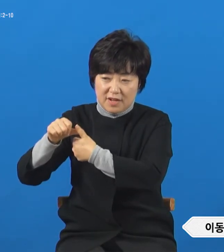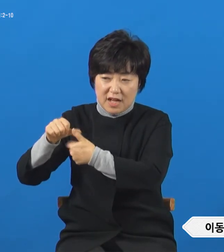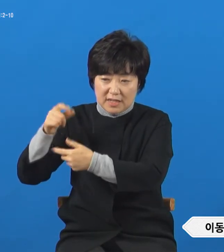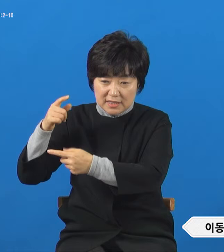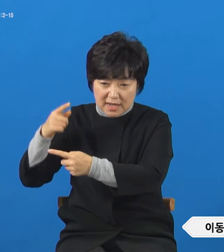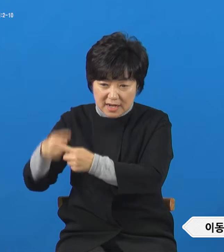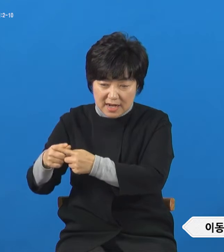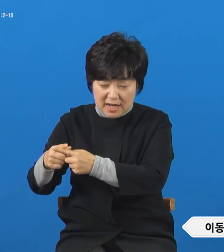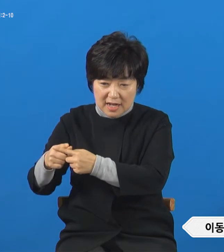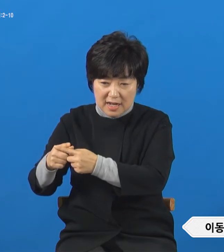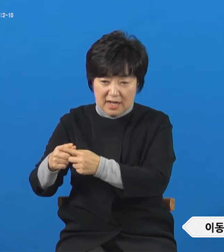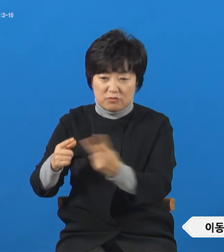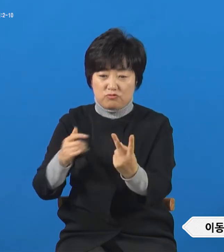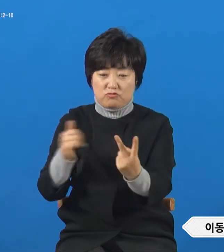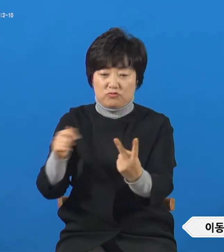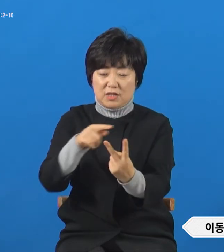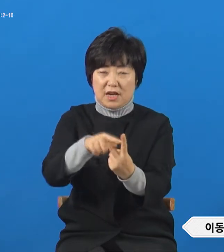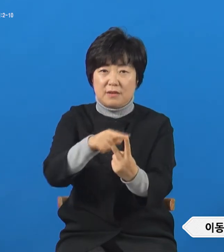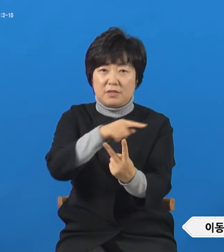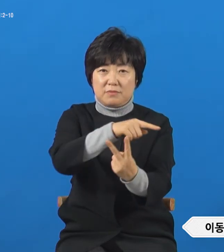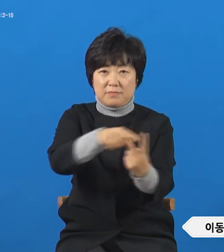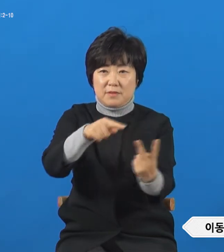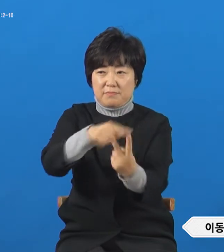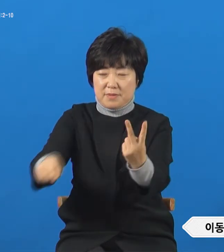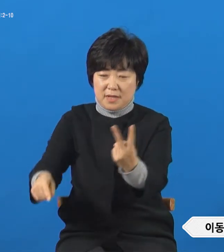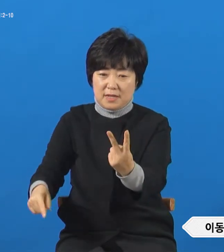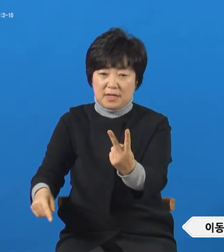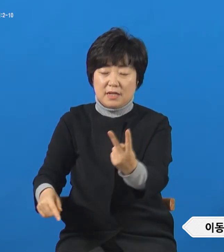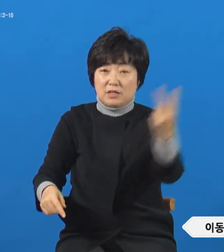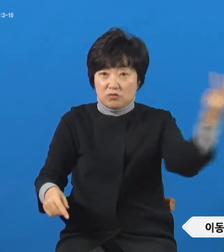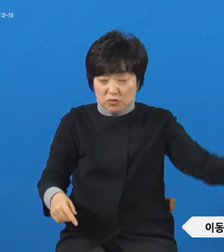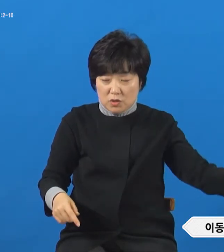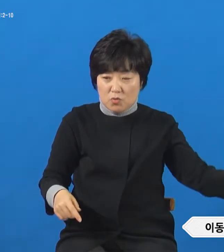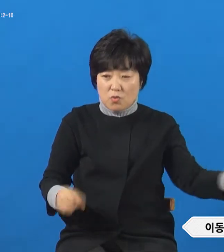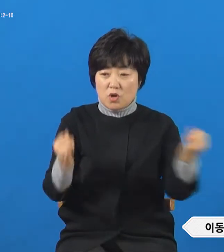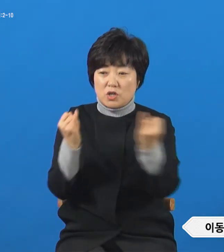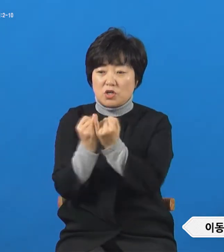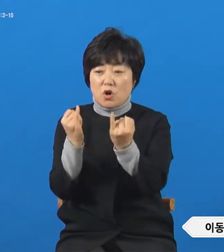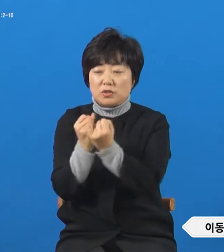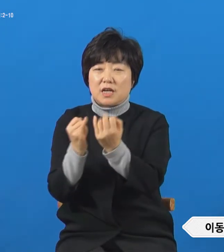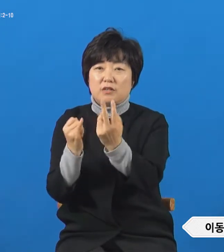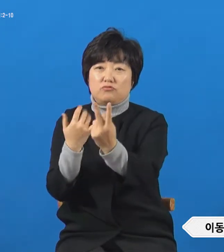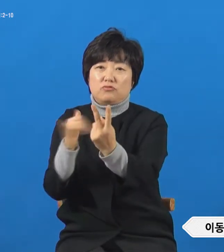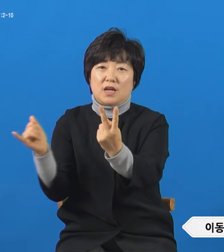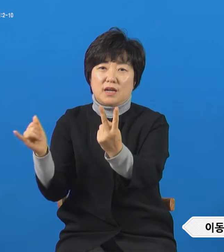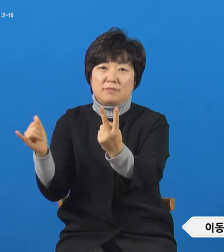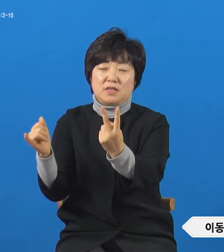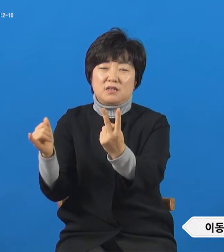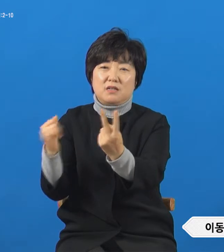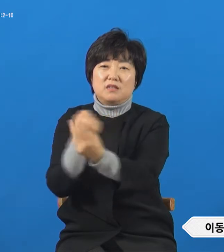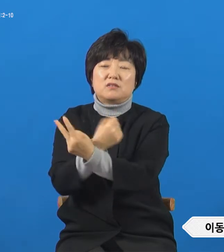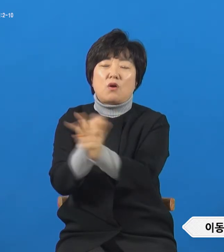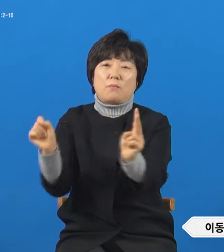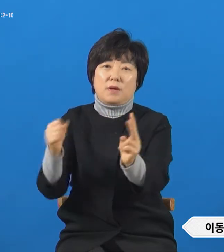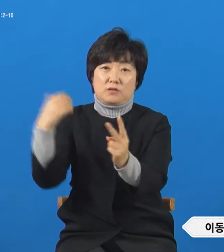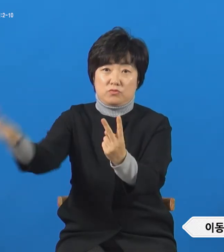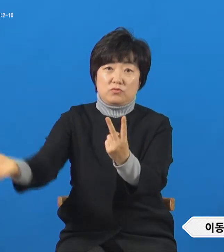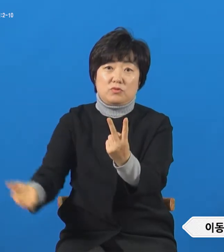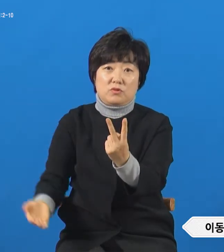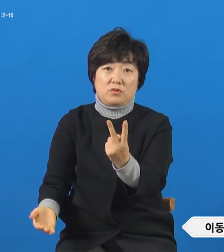일단 제스처를 썼어요. 2사람을 죽인 다음에 여자 2사람을 석방합니다. 여자 2사람을